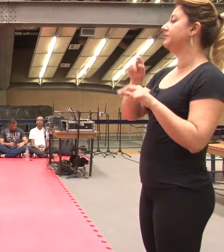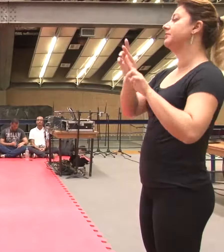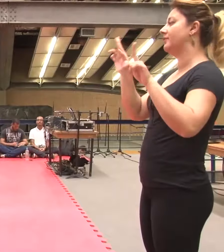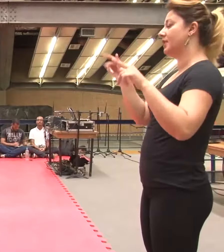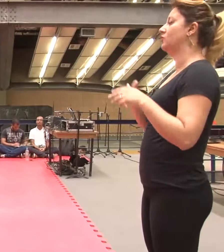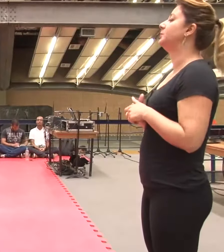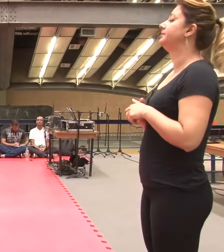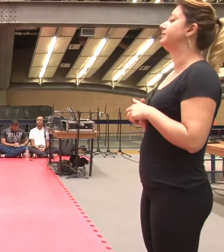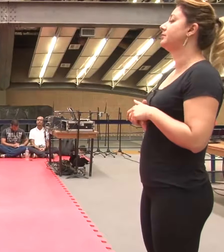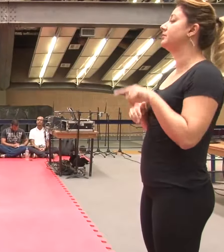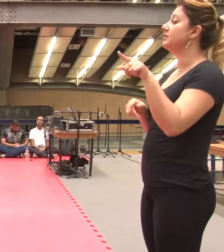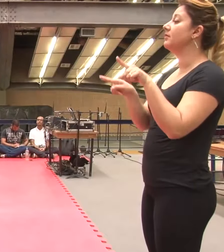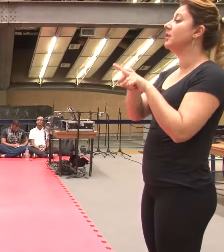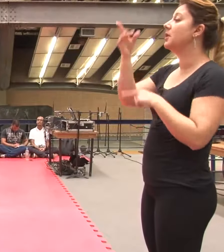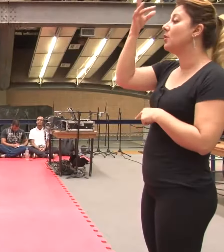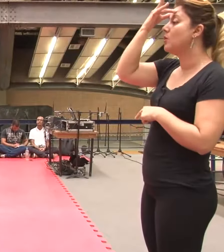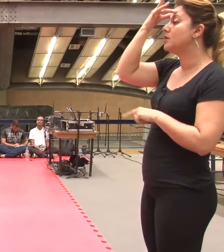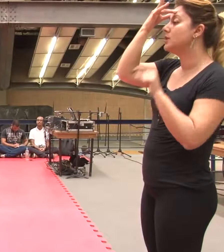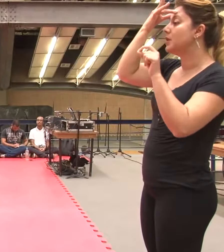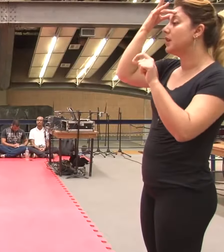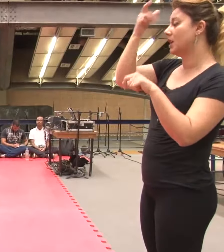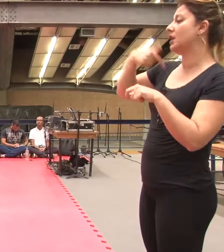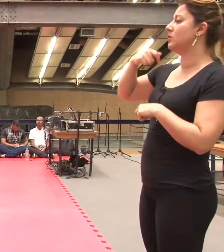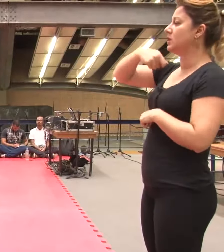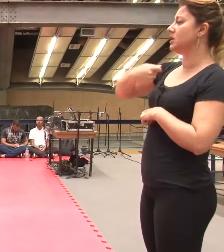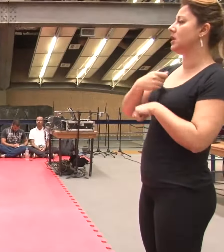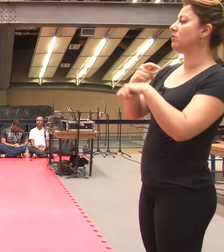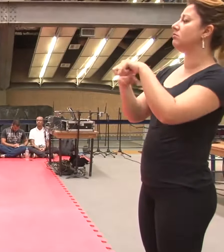Inclusive, consciência da sua condição de mulata.